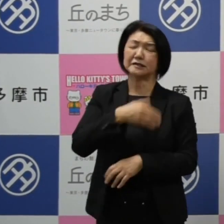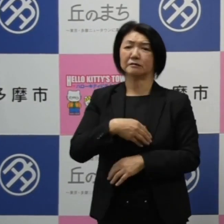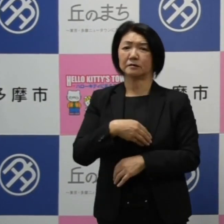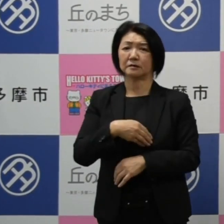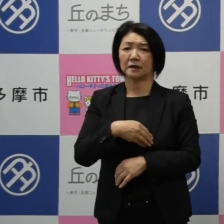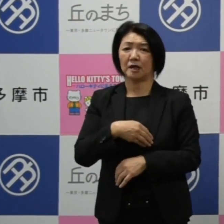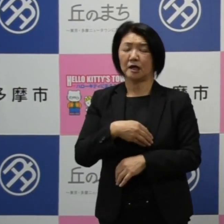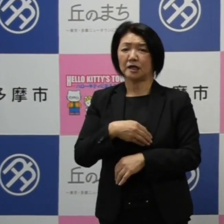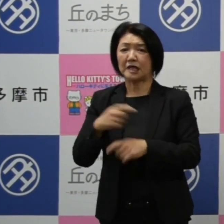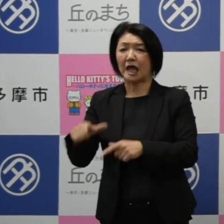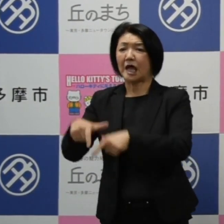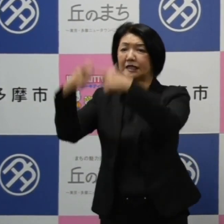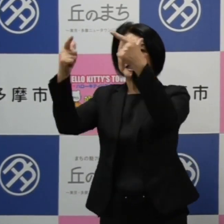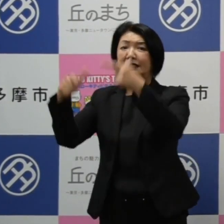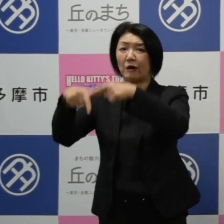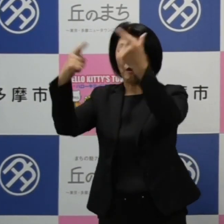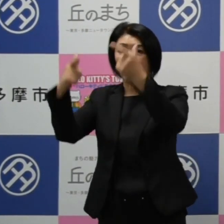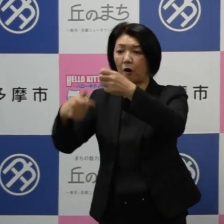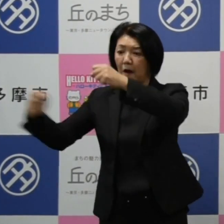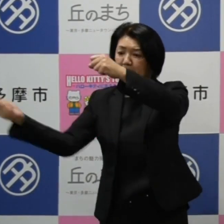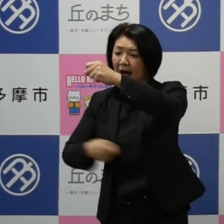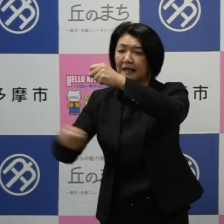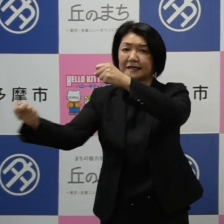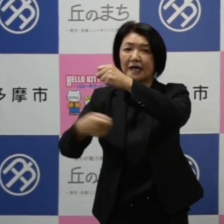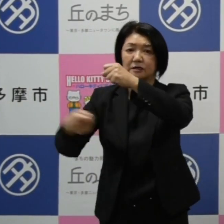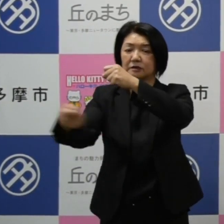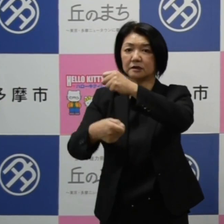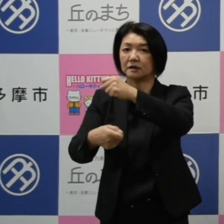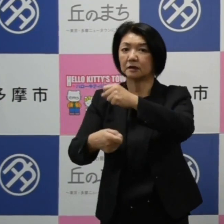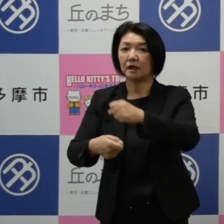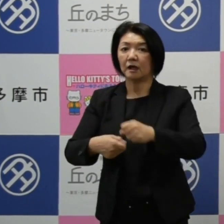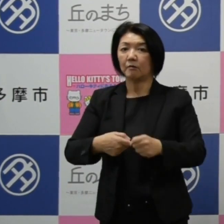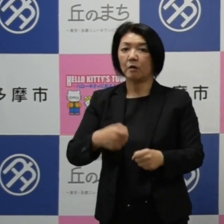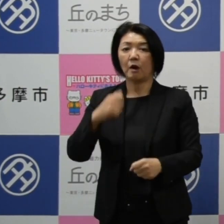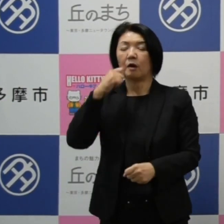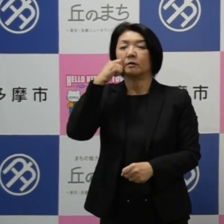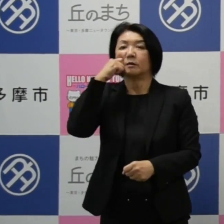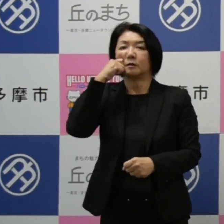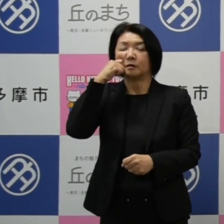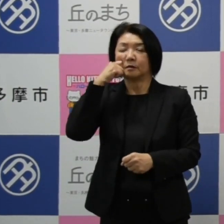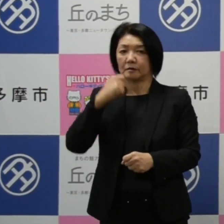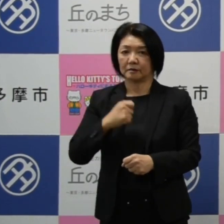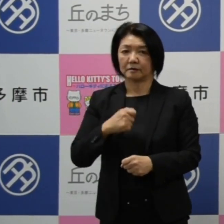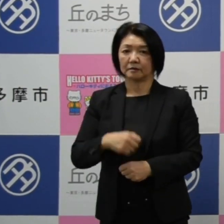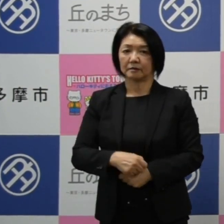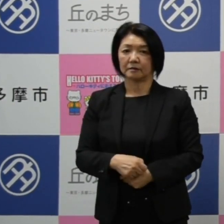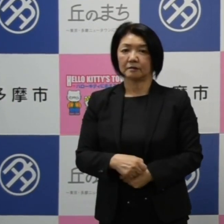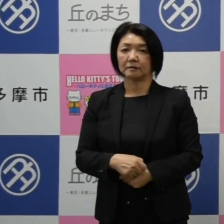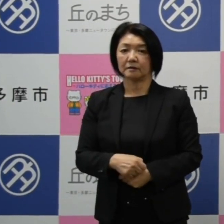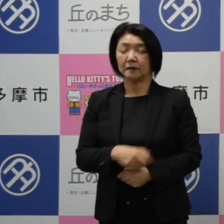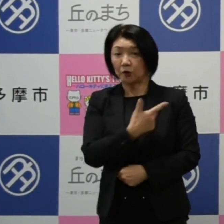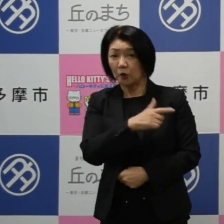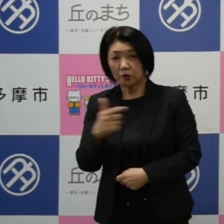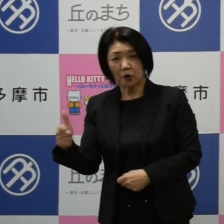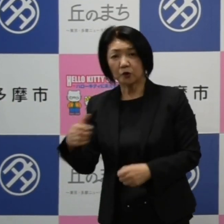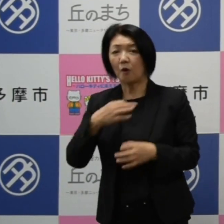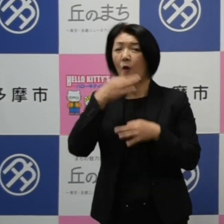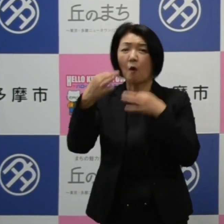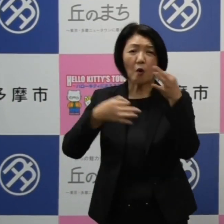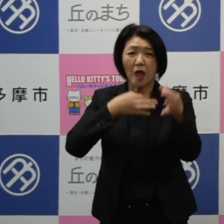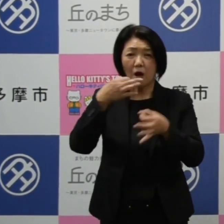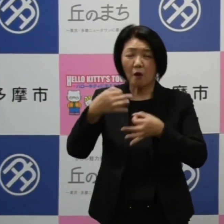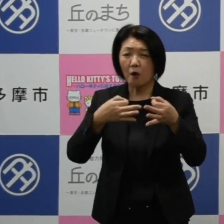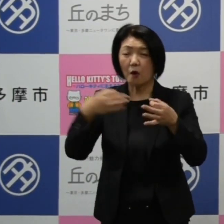百合の木の全面伐採はあまりに景観を無視しているなどの声をいただき